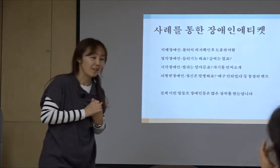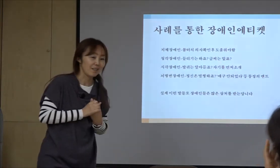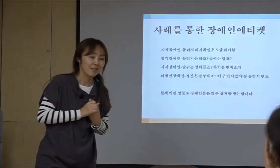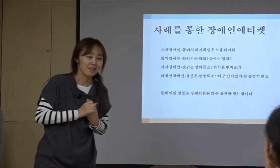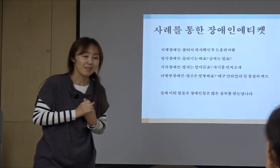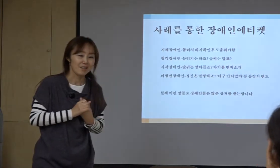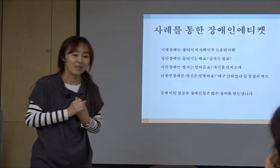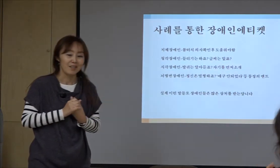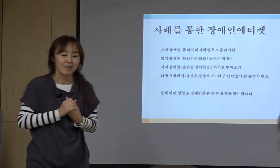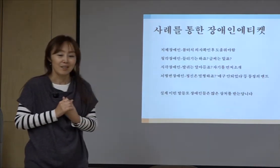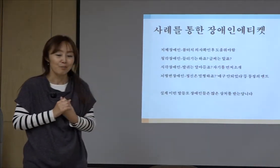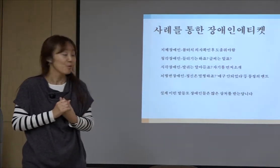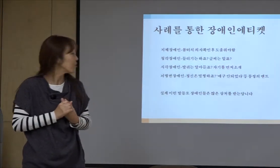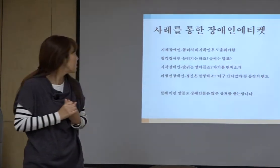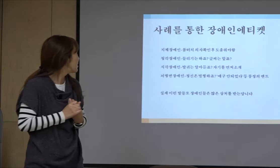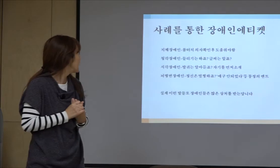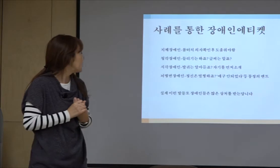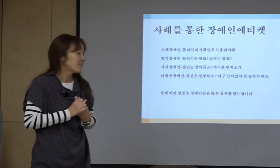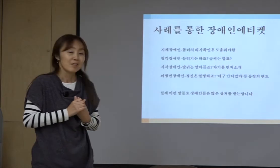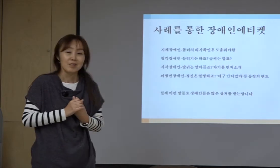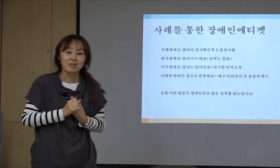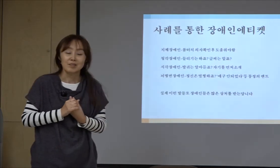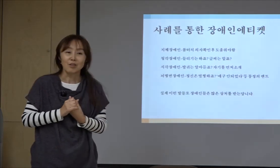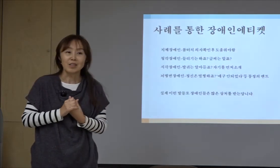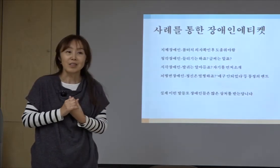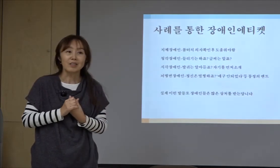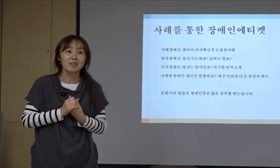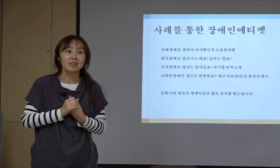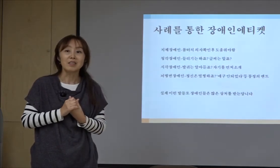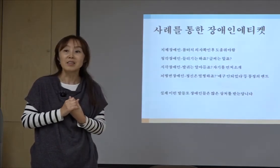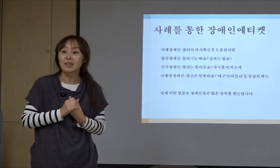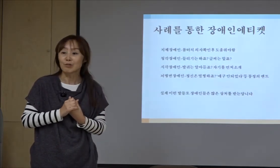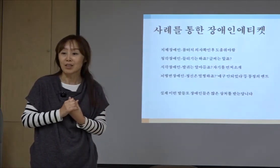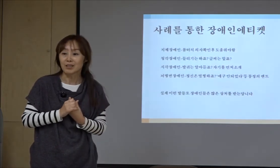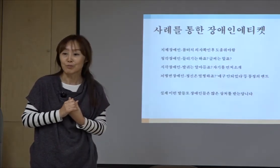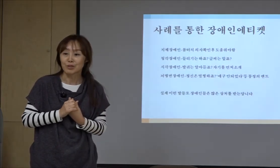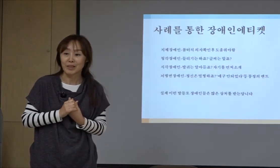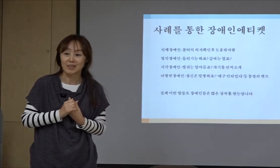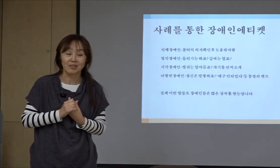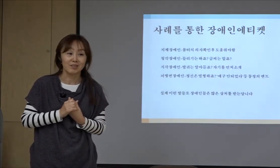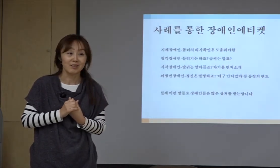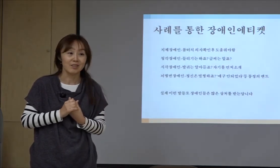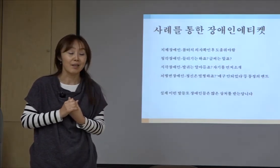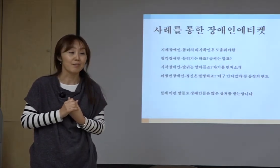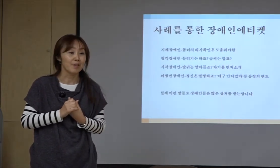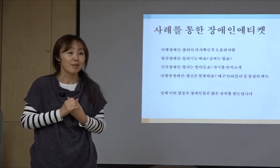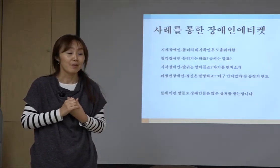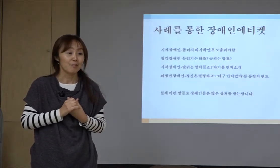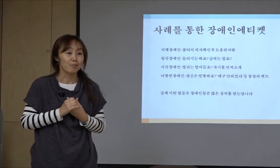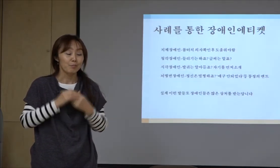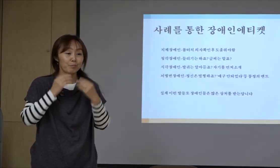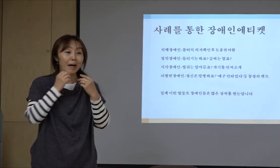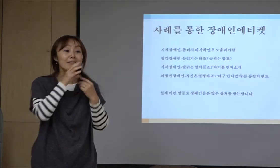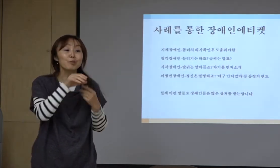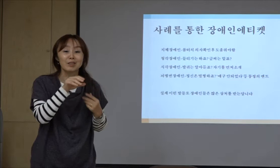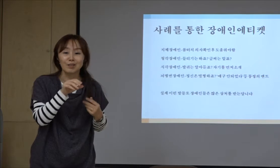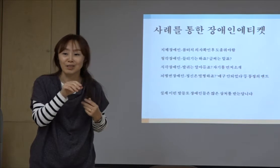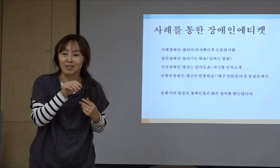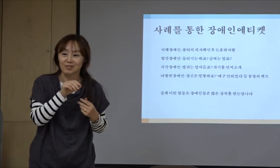청각장애인들한테 되게 뭐 청각장애인들이 들린다고 생각하는 분들이 많아요. 그러니까 말을 못한다고 생각하는